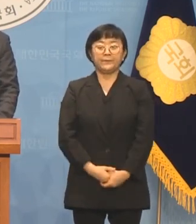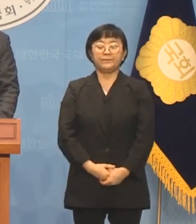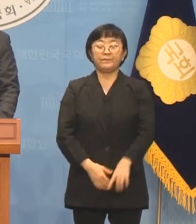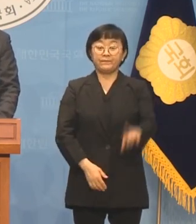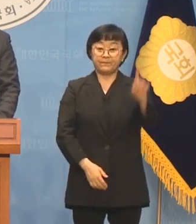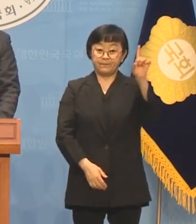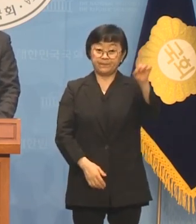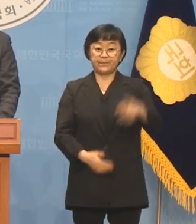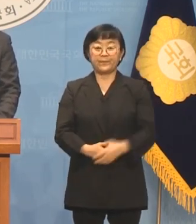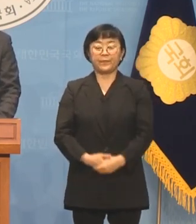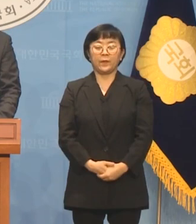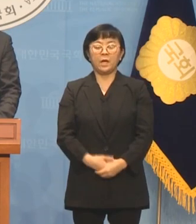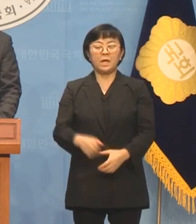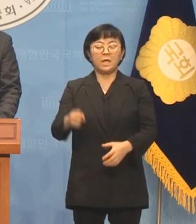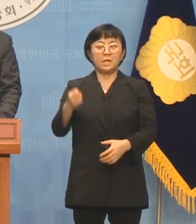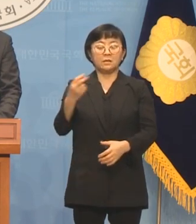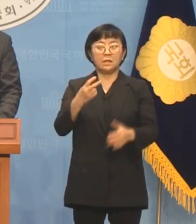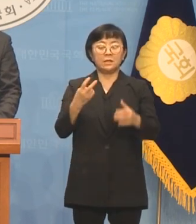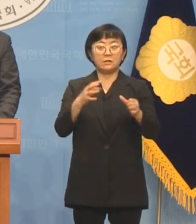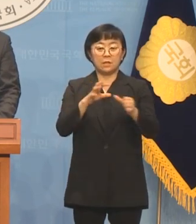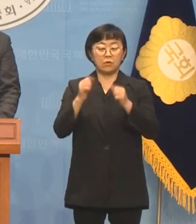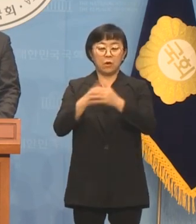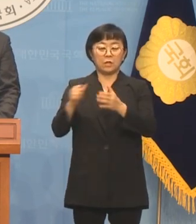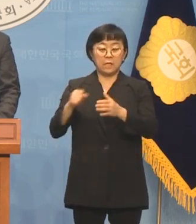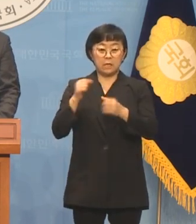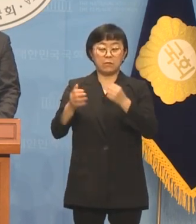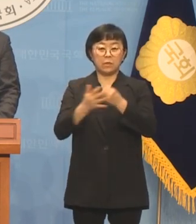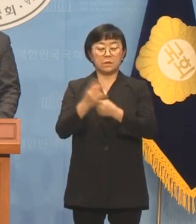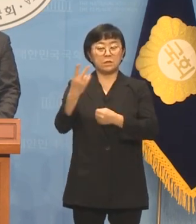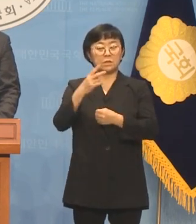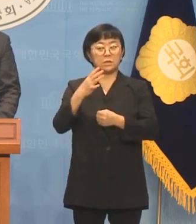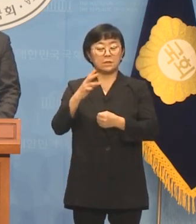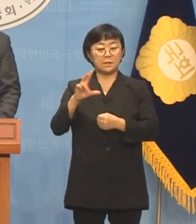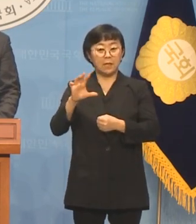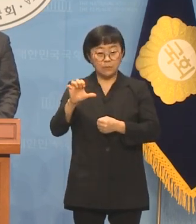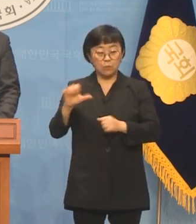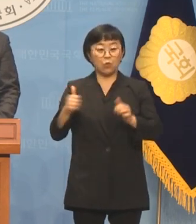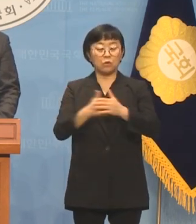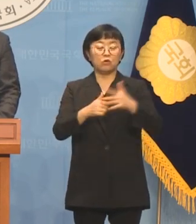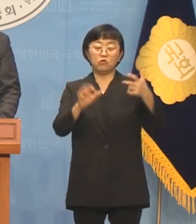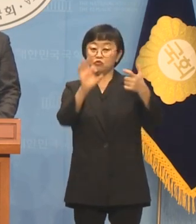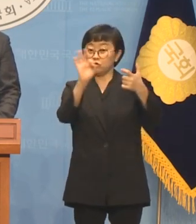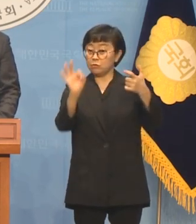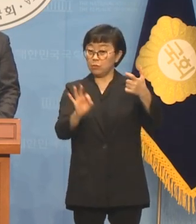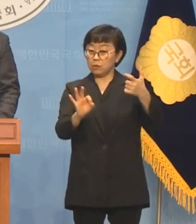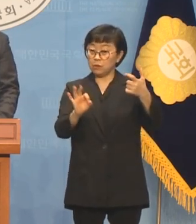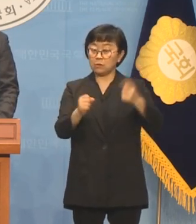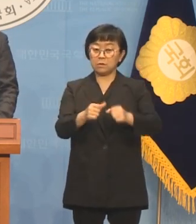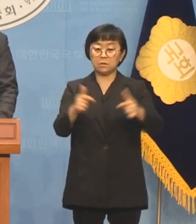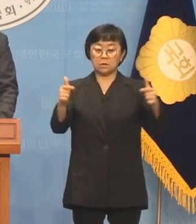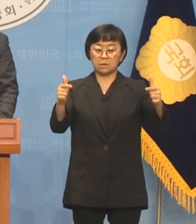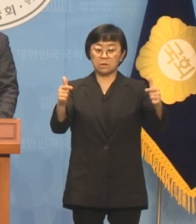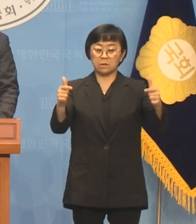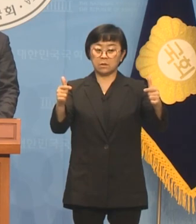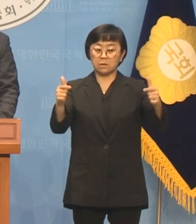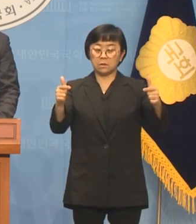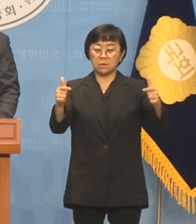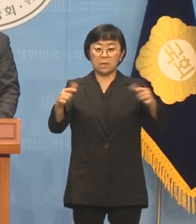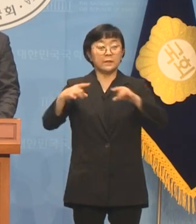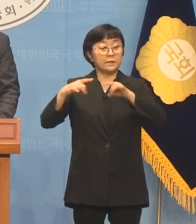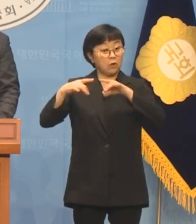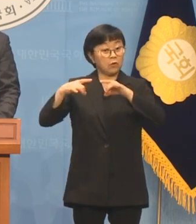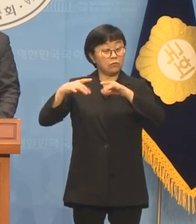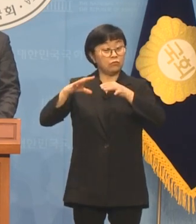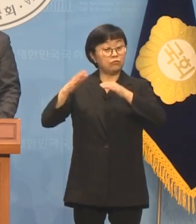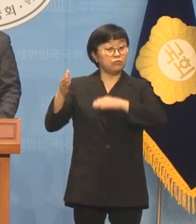하나, 재생에너지 발전 비중을 2035년까지 60%로 늘려 전력 부문부터